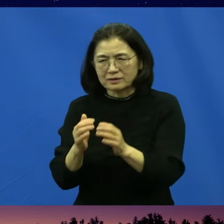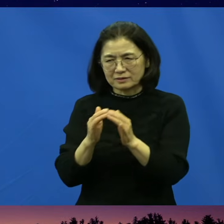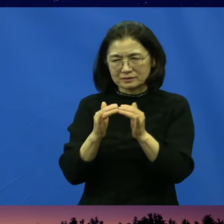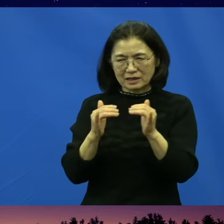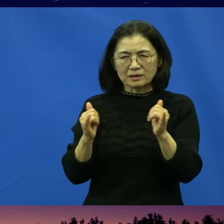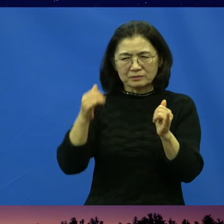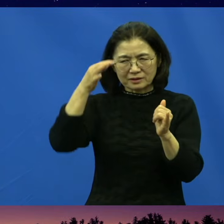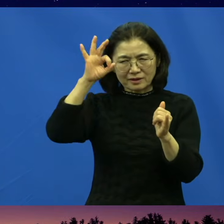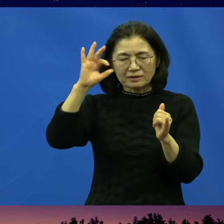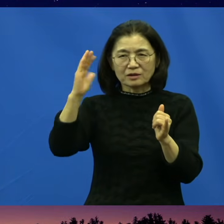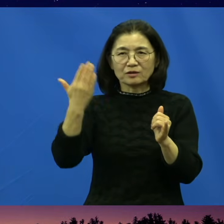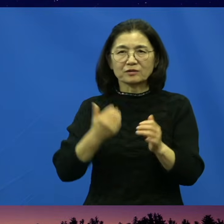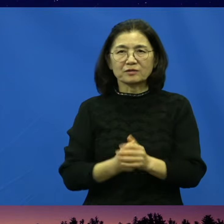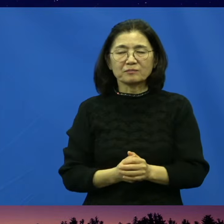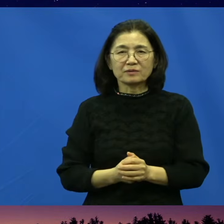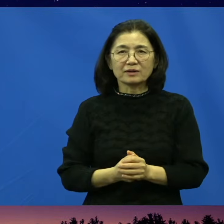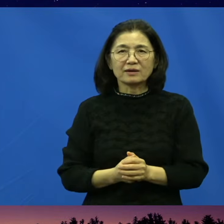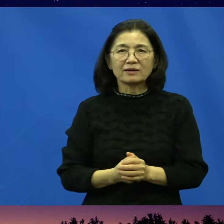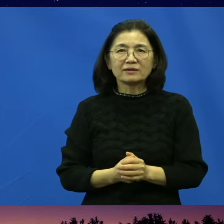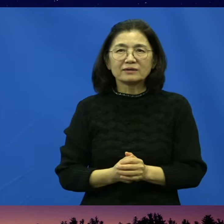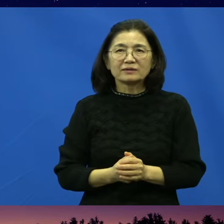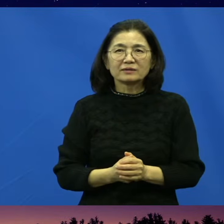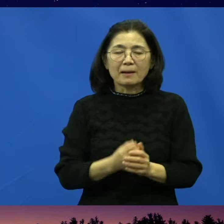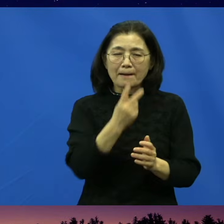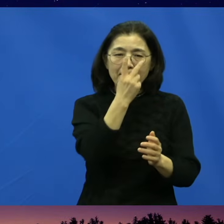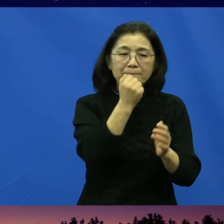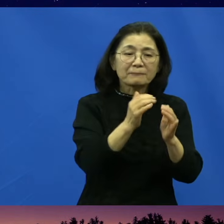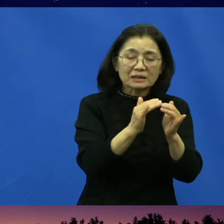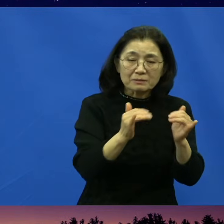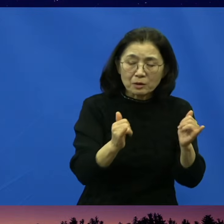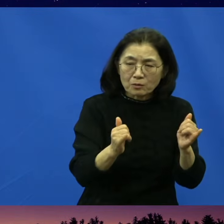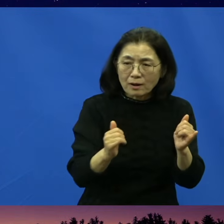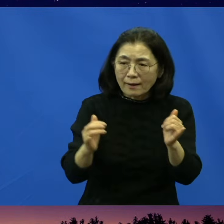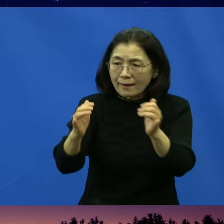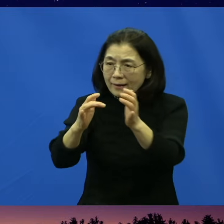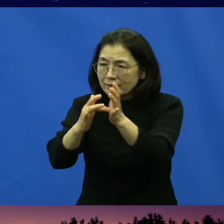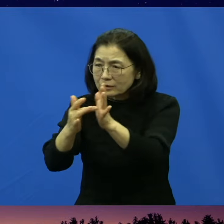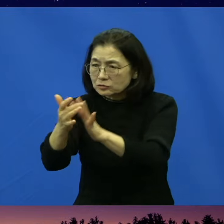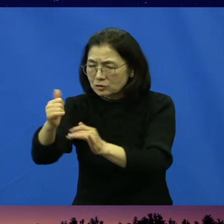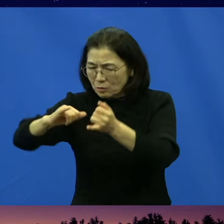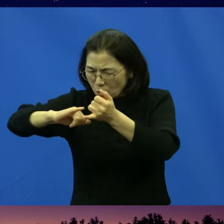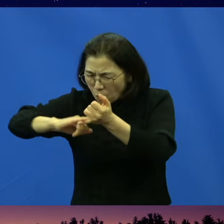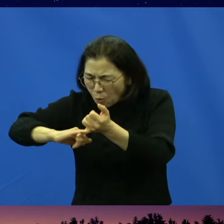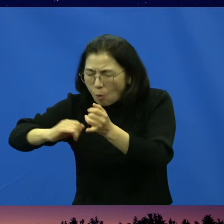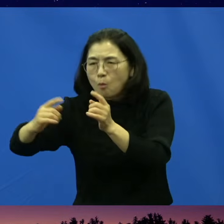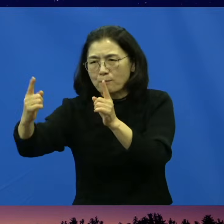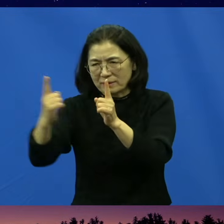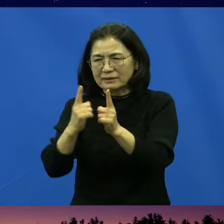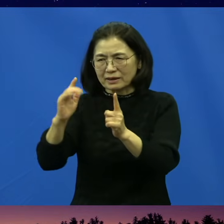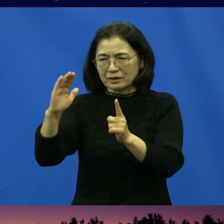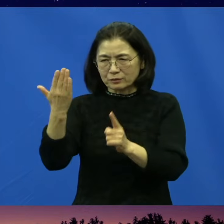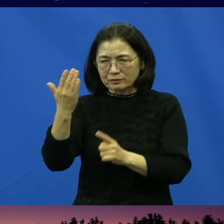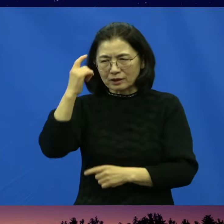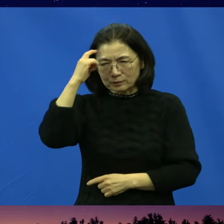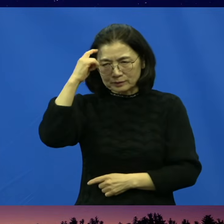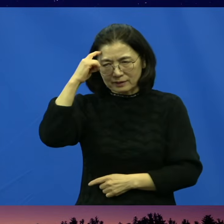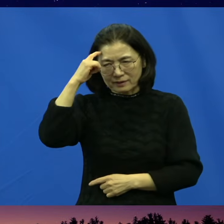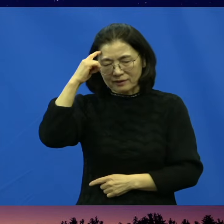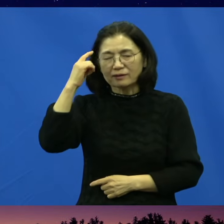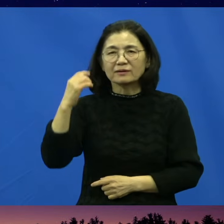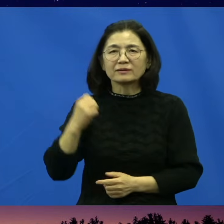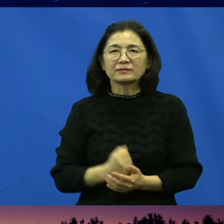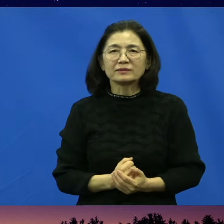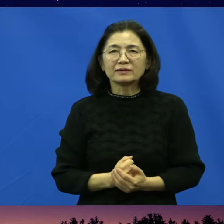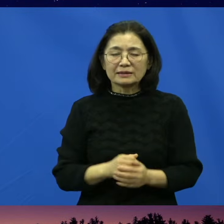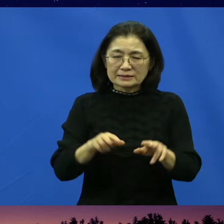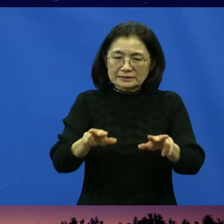내 인생에 언제 다시 만나게 될지 알 수 없는 대상이었습니다. 그래서 내가 지금